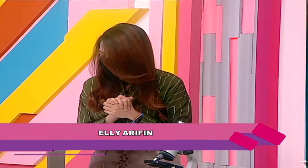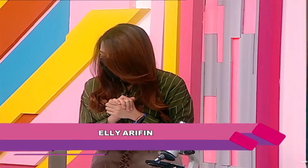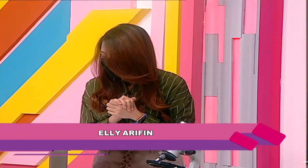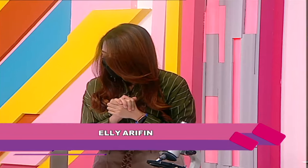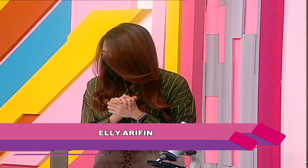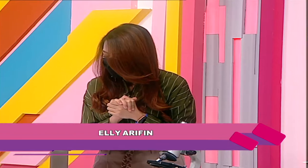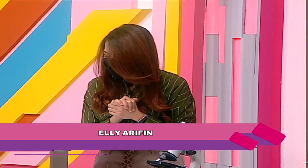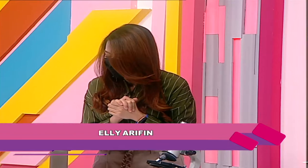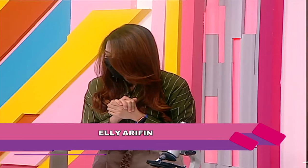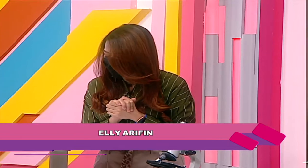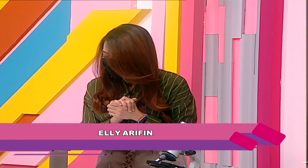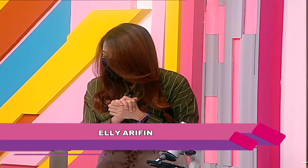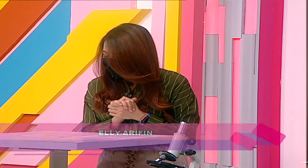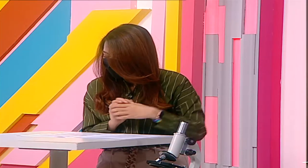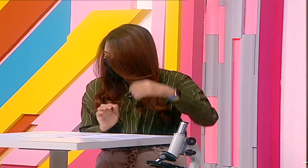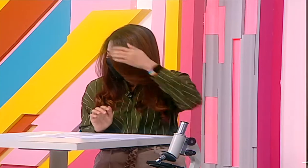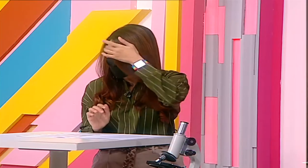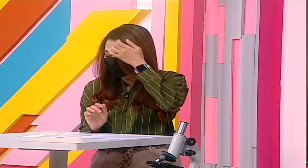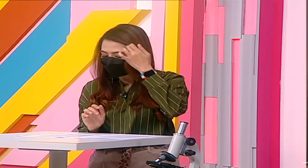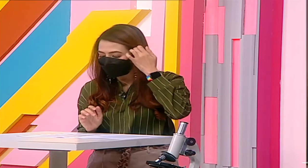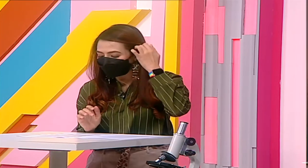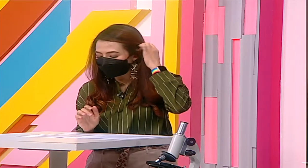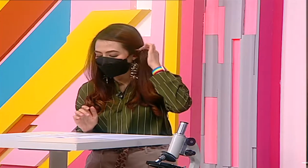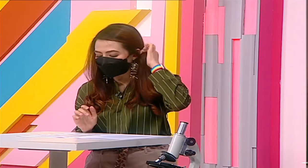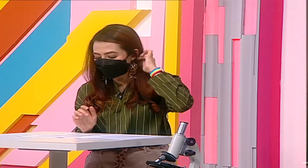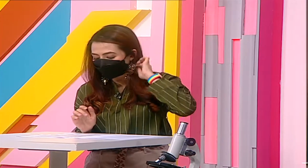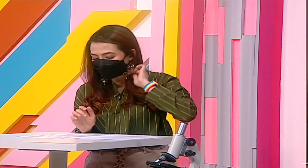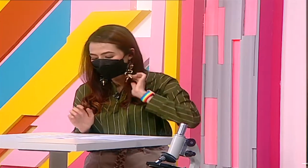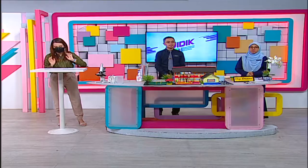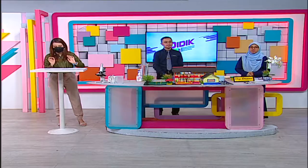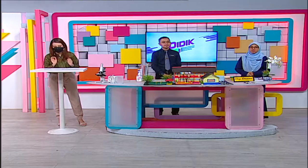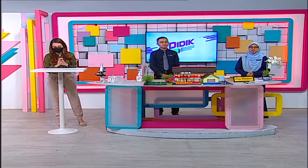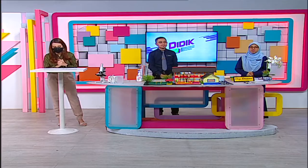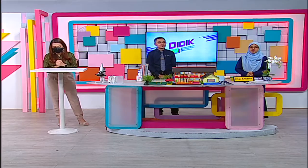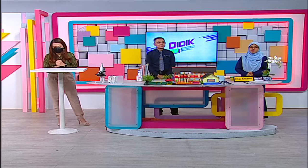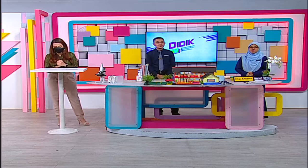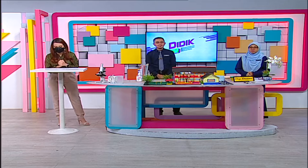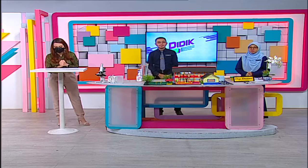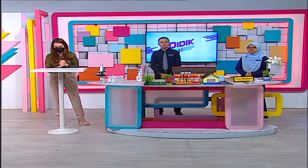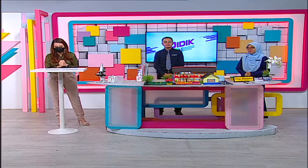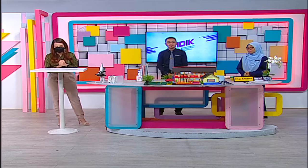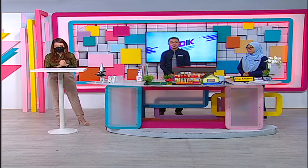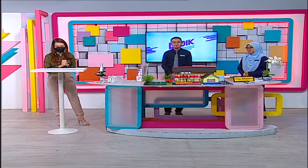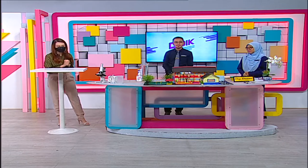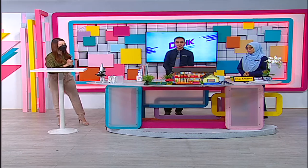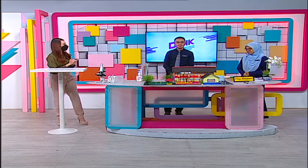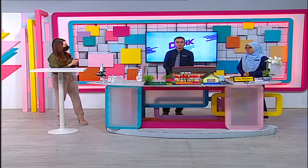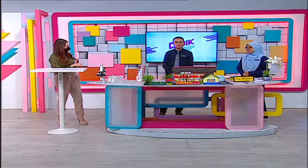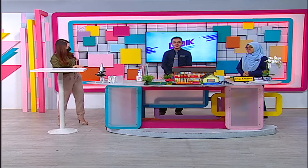Cikgu Nur Atikah binti Adni yang merupakan guru pendidikan khas dari Sekolah Kebangsaan Kuala Kubu Baru, Selangor.